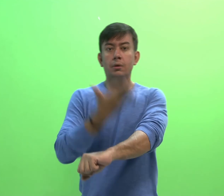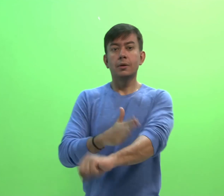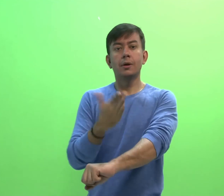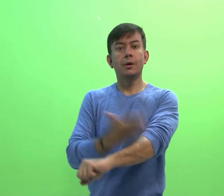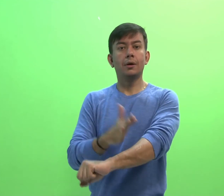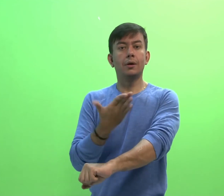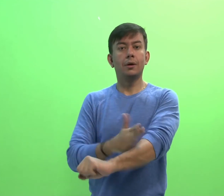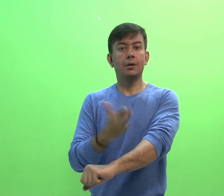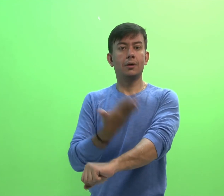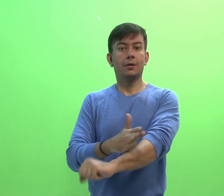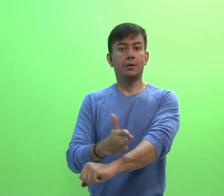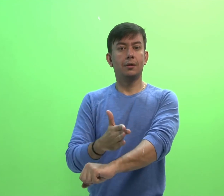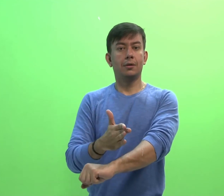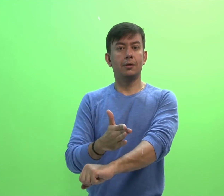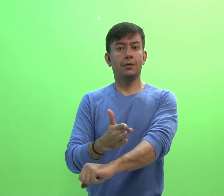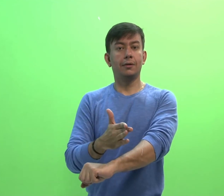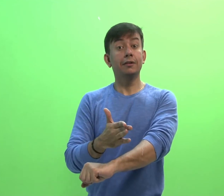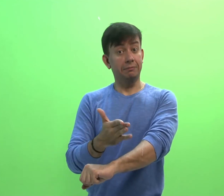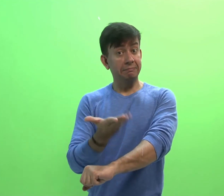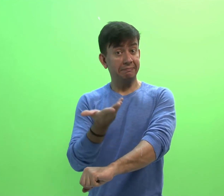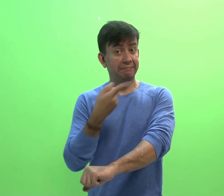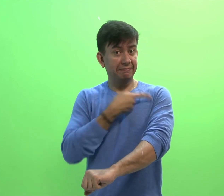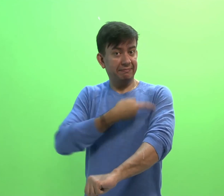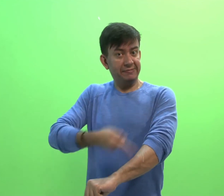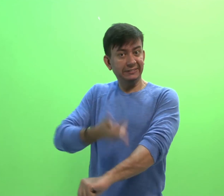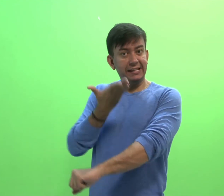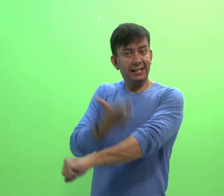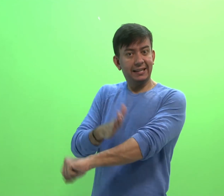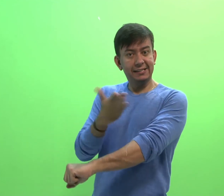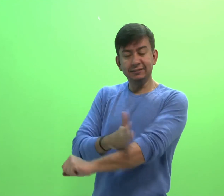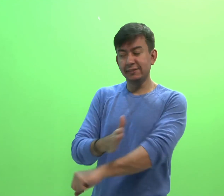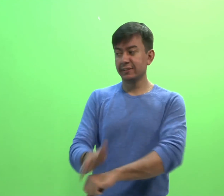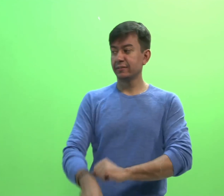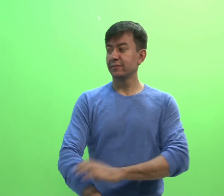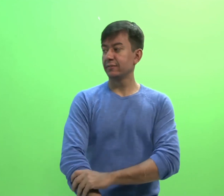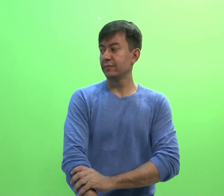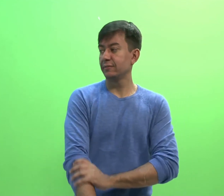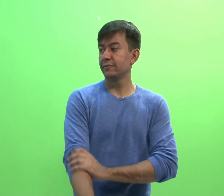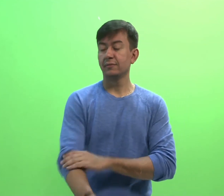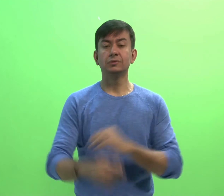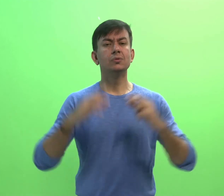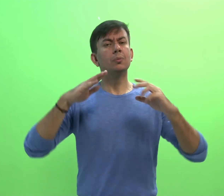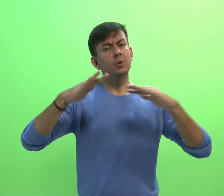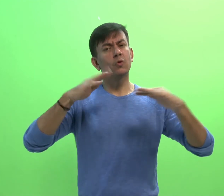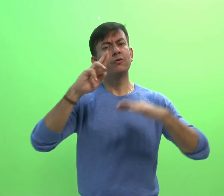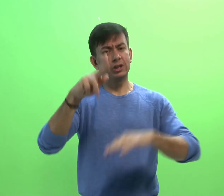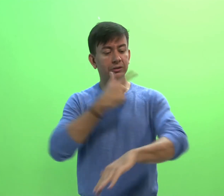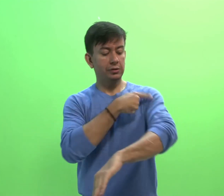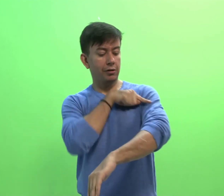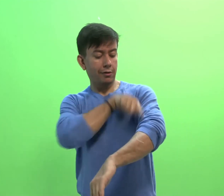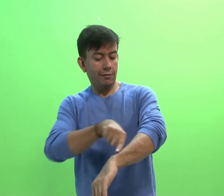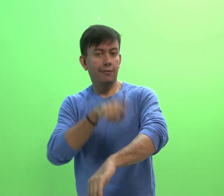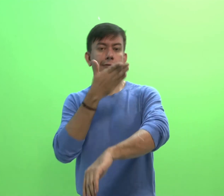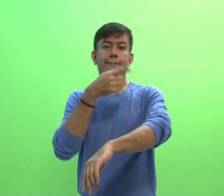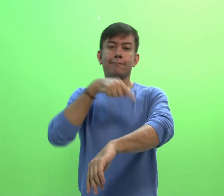Acostumar, treinar. No mesmo braço. Então, com movimentos distintos.